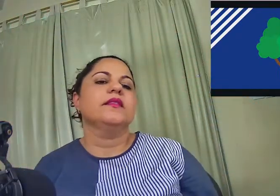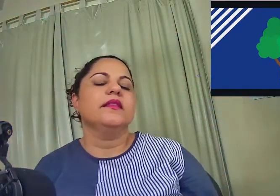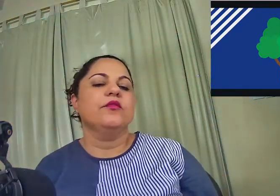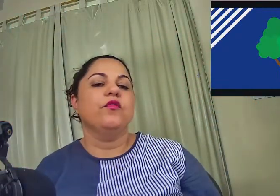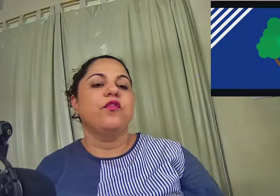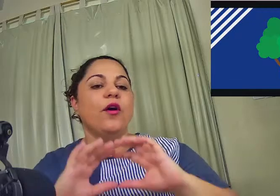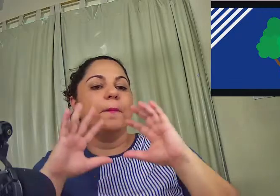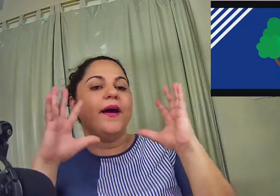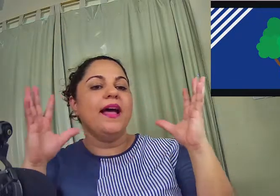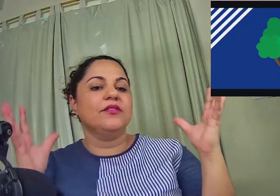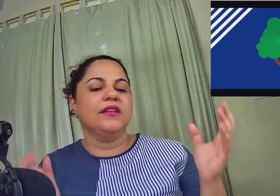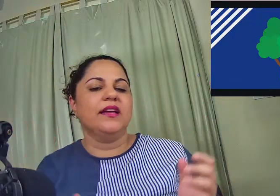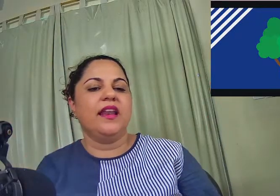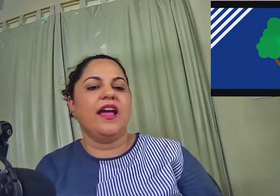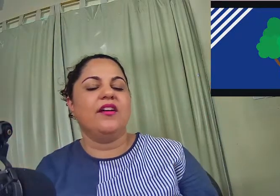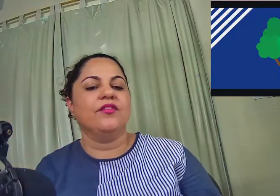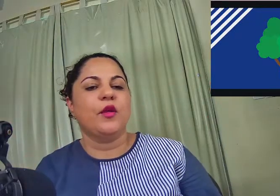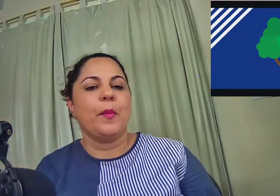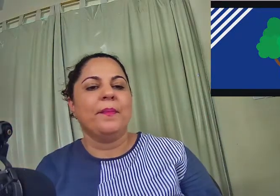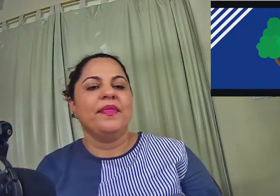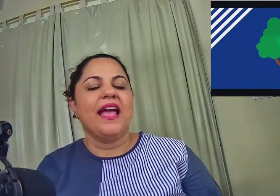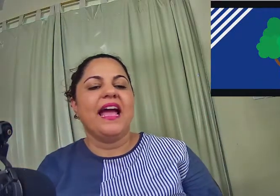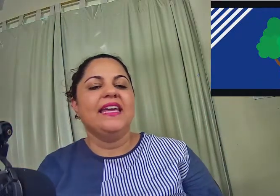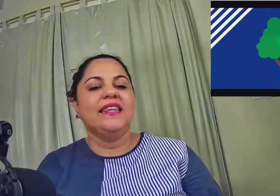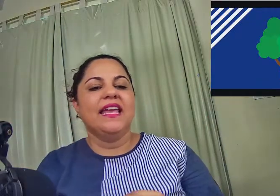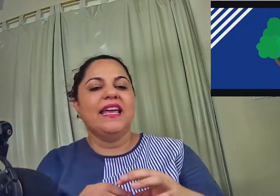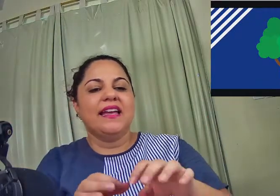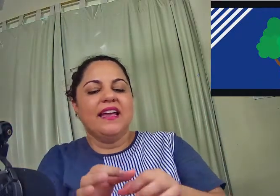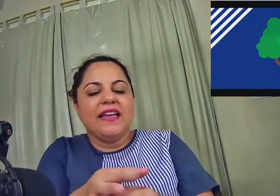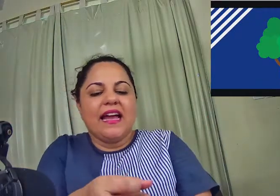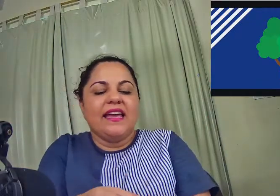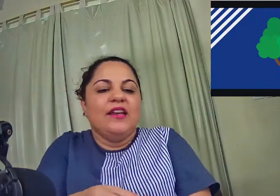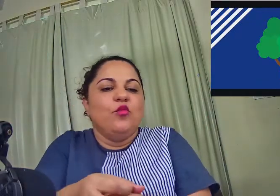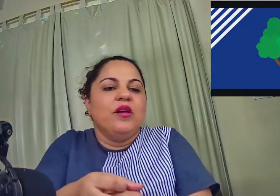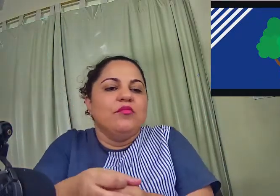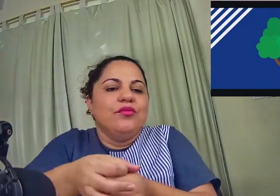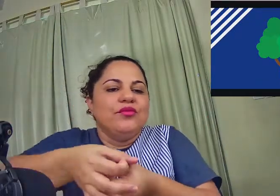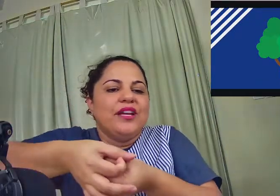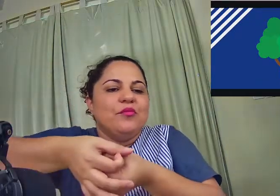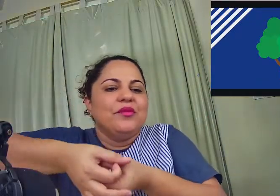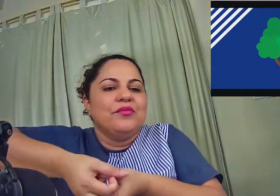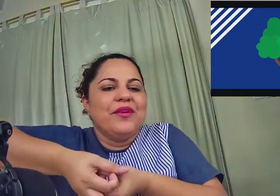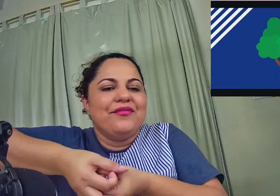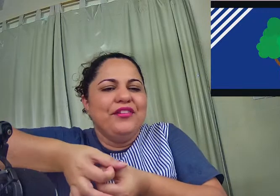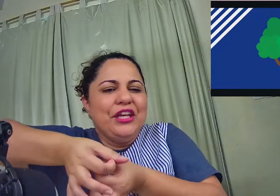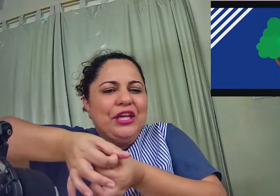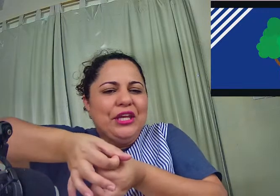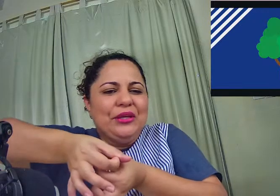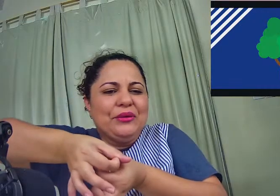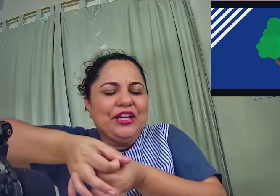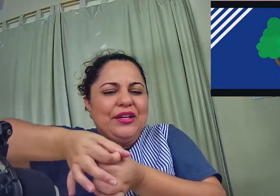o formato daquela árvore. Aí tem o bambu, né? O bambu é fininho, né?